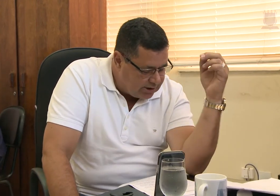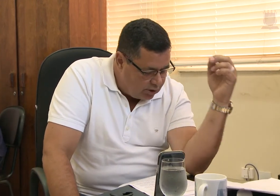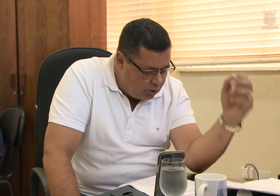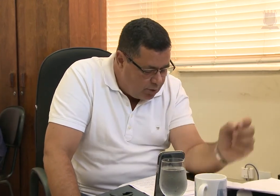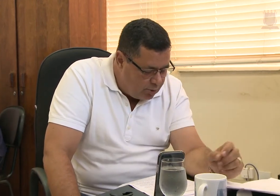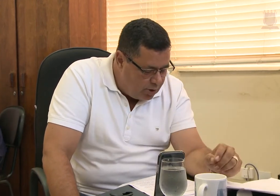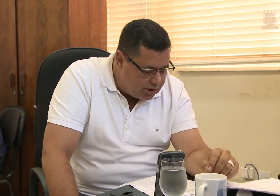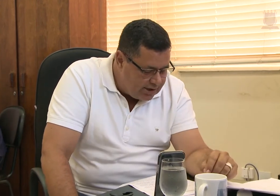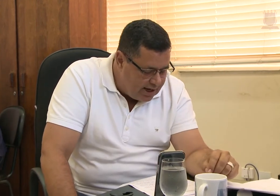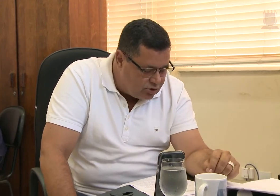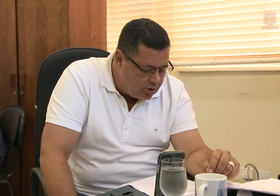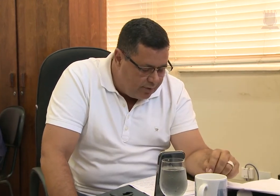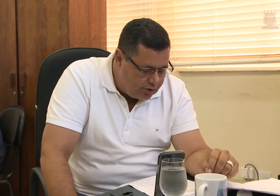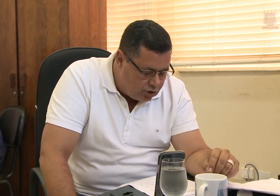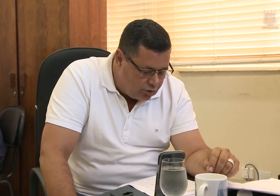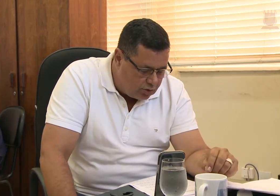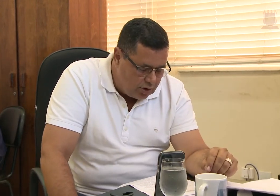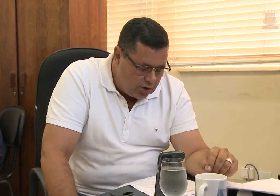Indicação número